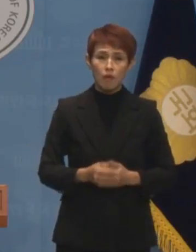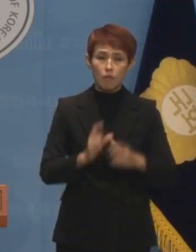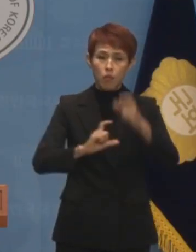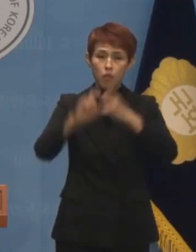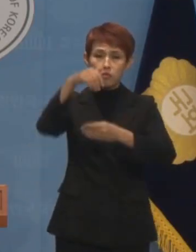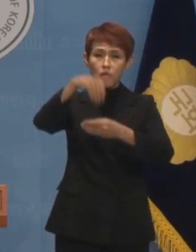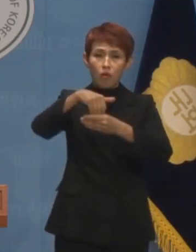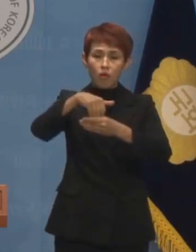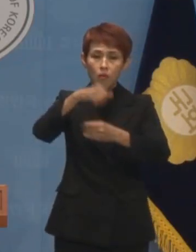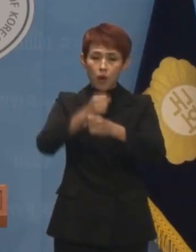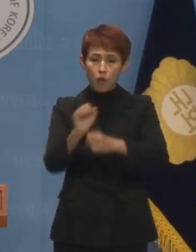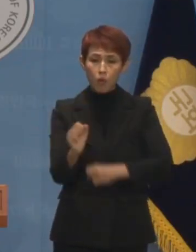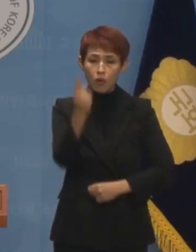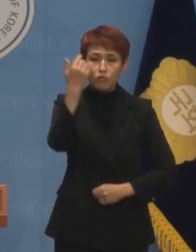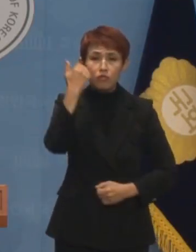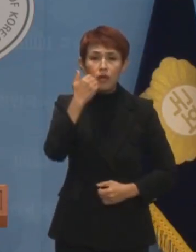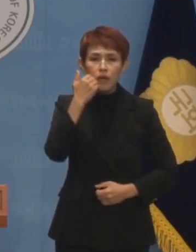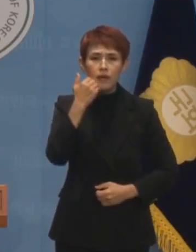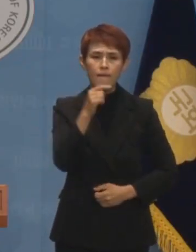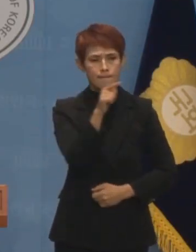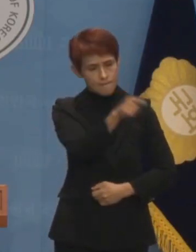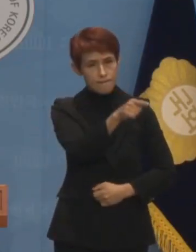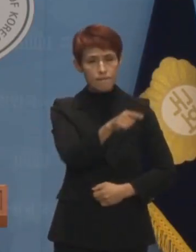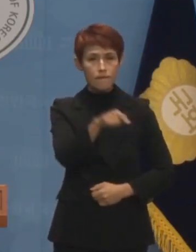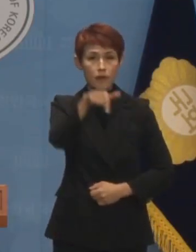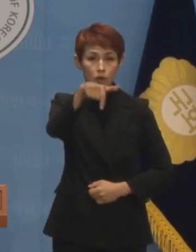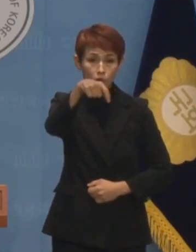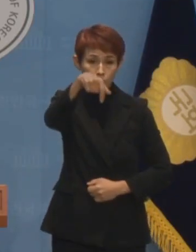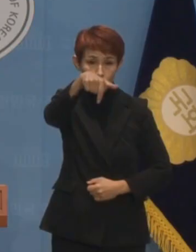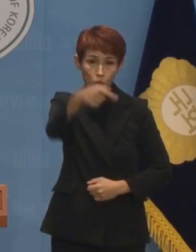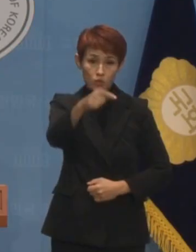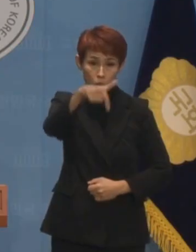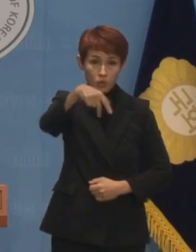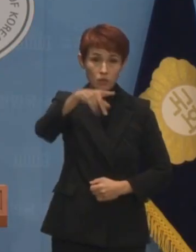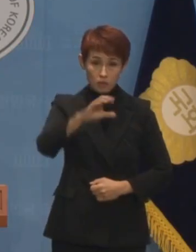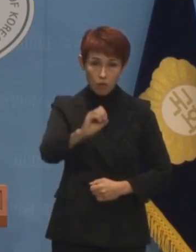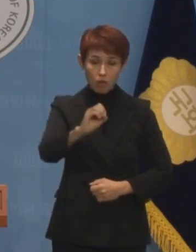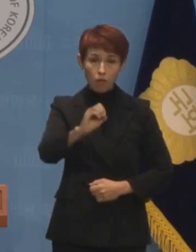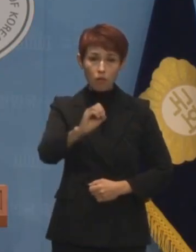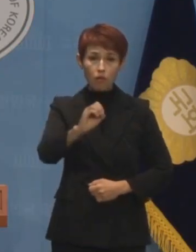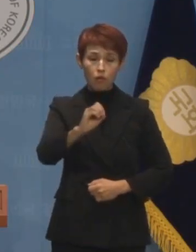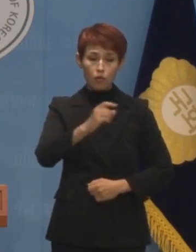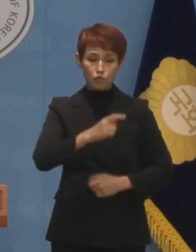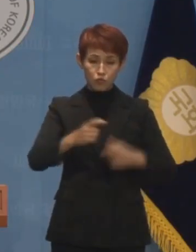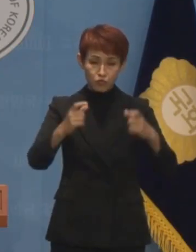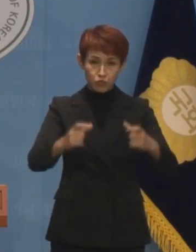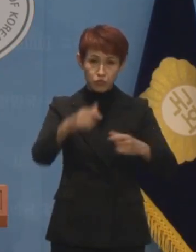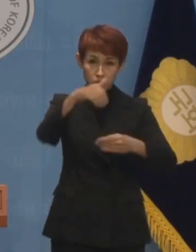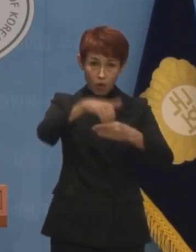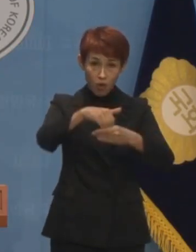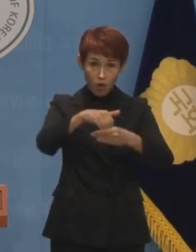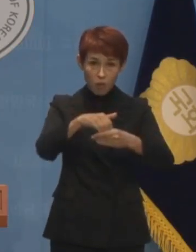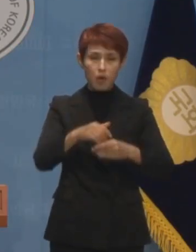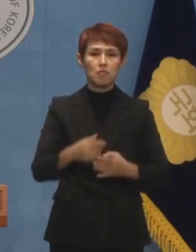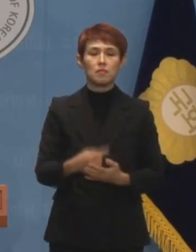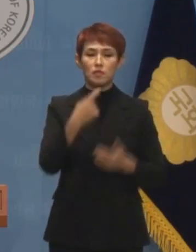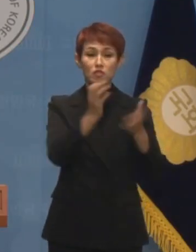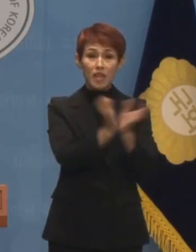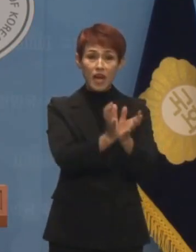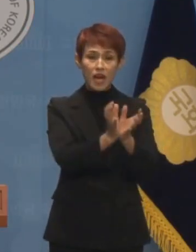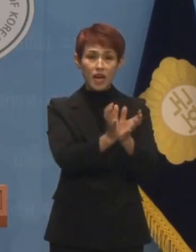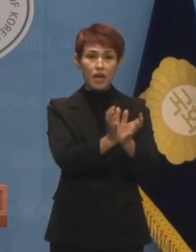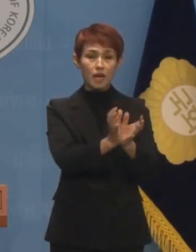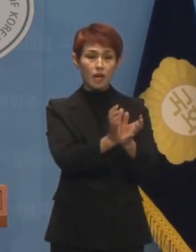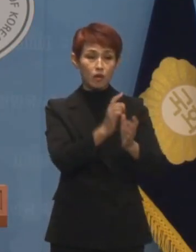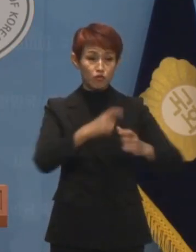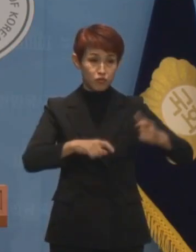보궐선거를 초래했습니까? 곡성 군수 선거는 민주당 출신 전임 이상철 군수가 선거법 위반